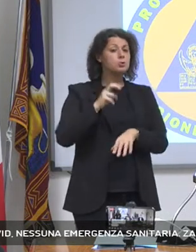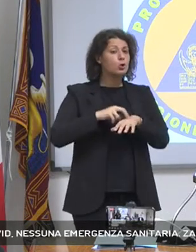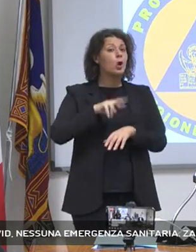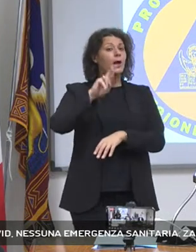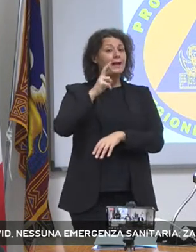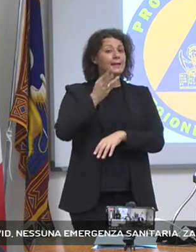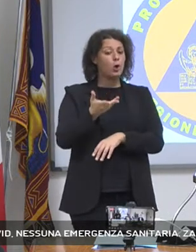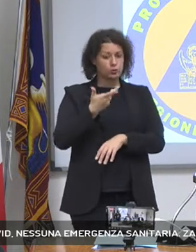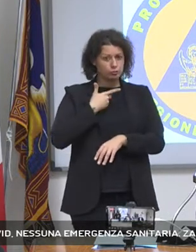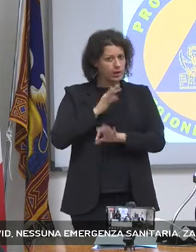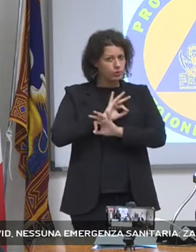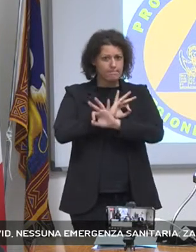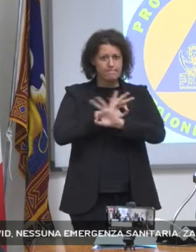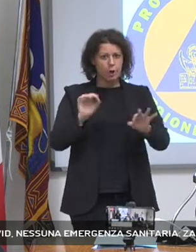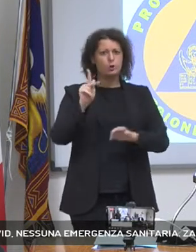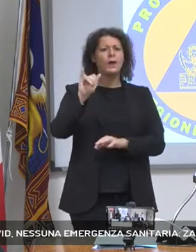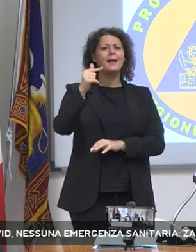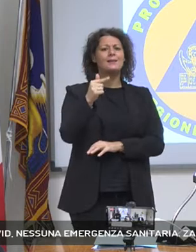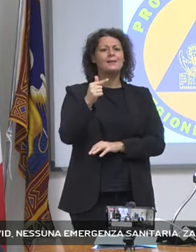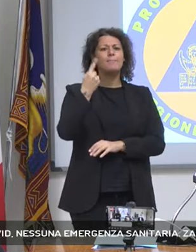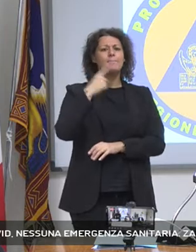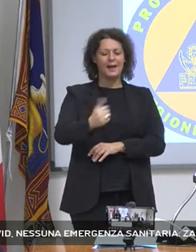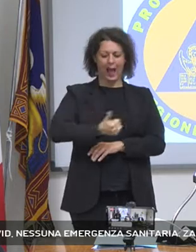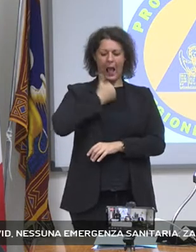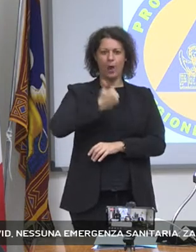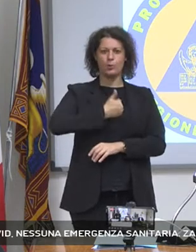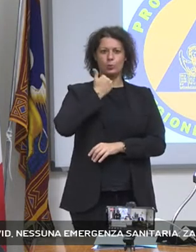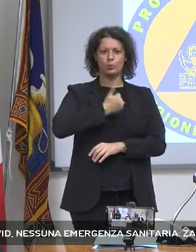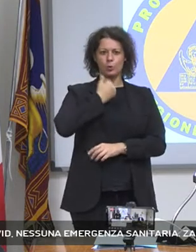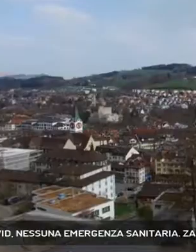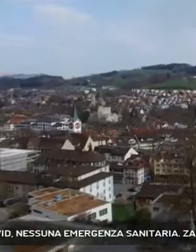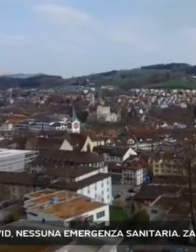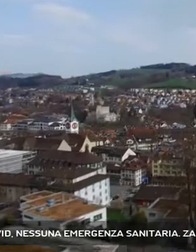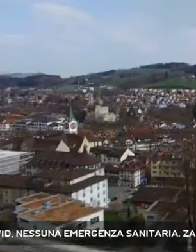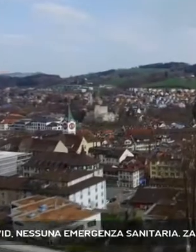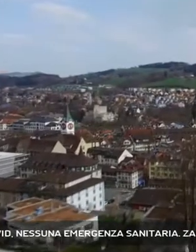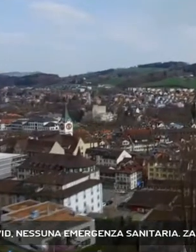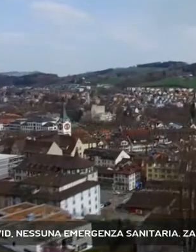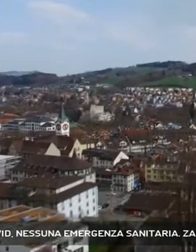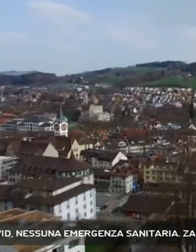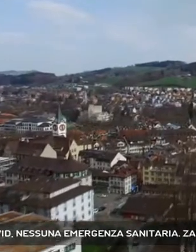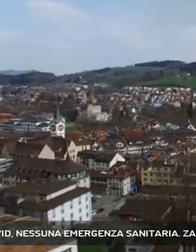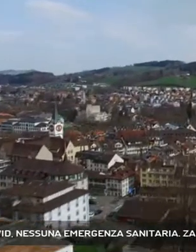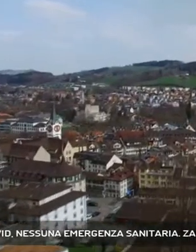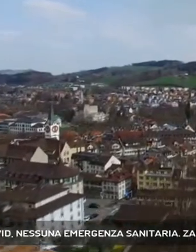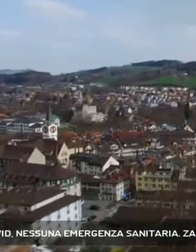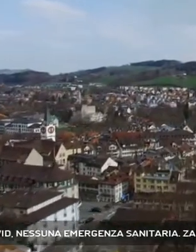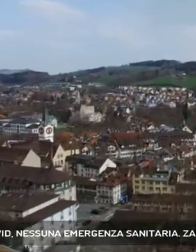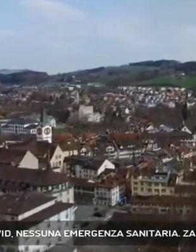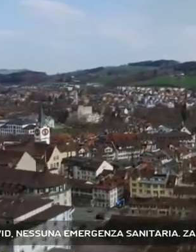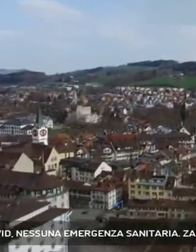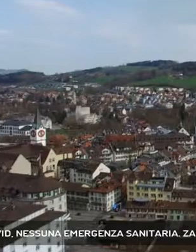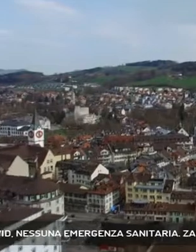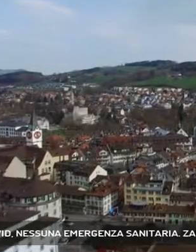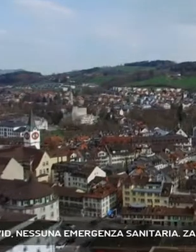che arrivano dall'estero per, diciamo, l'autosomministrazione del fai da te. La stoccata alla fine arriva per la Svizzera, che ad oggi